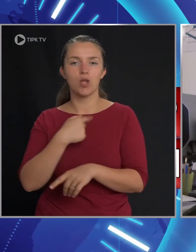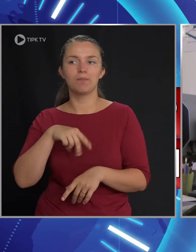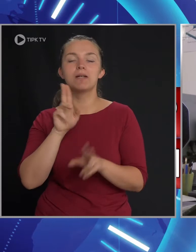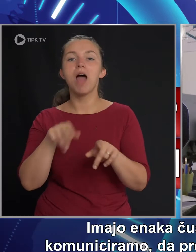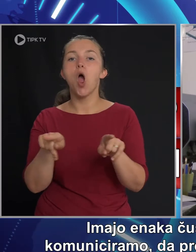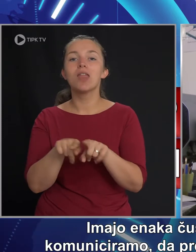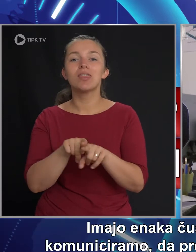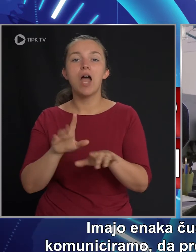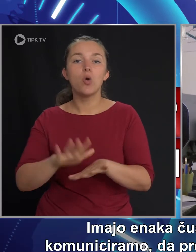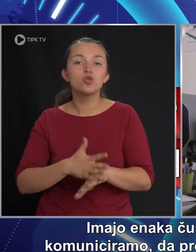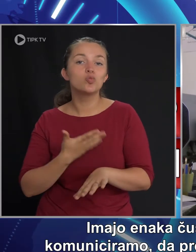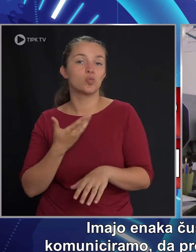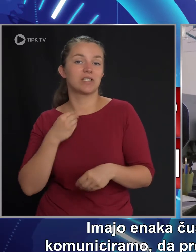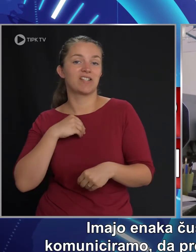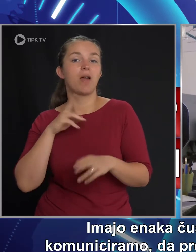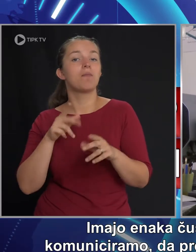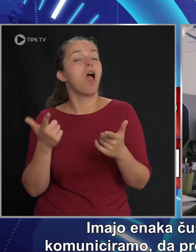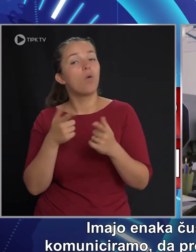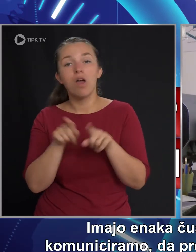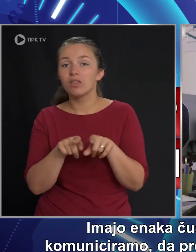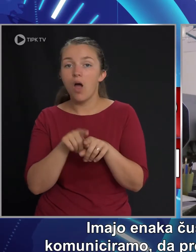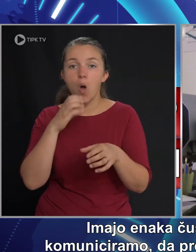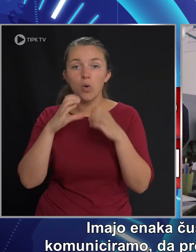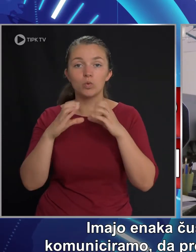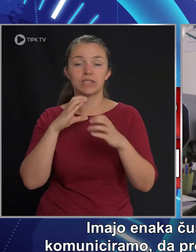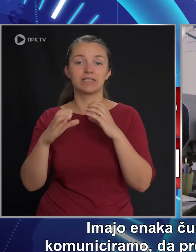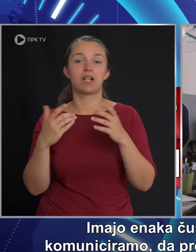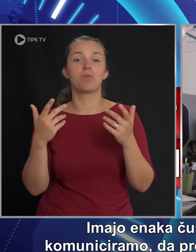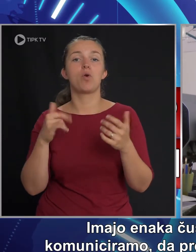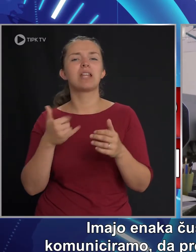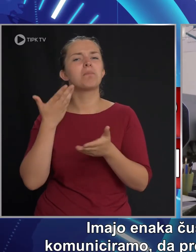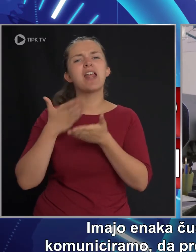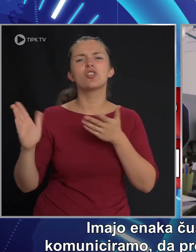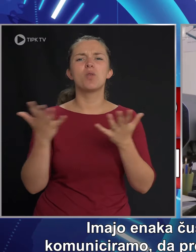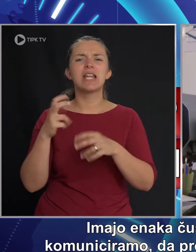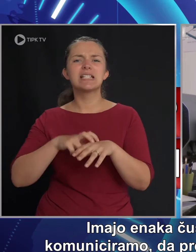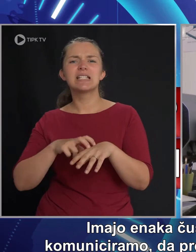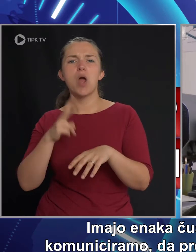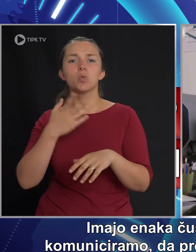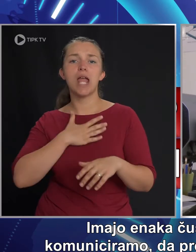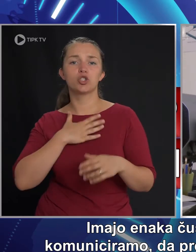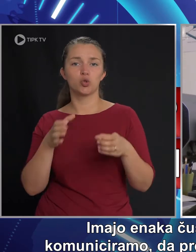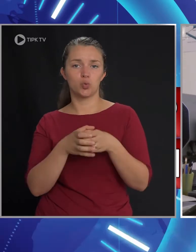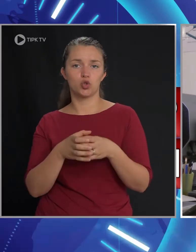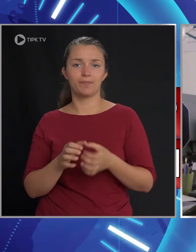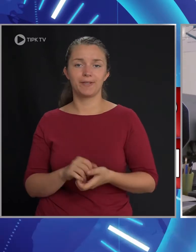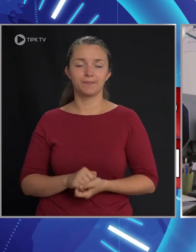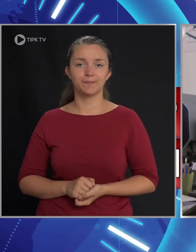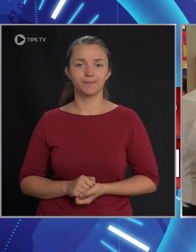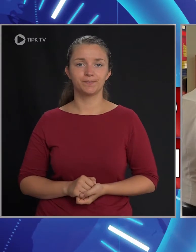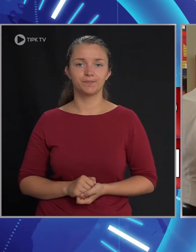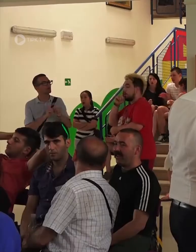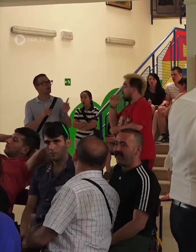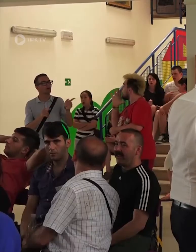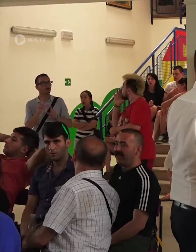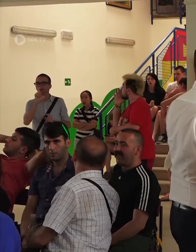da imajo enako čustva, da lahko z njimi enako komuniciramo, torej da preženemo nek strah v naši družbi.